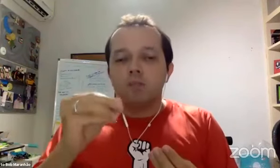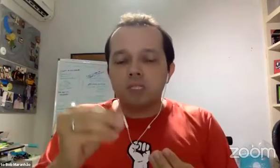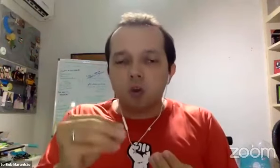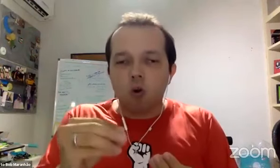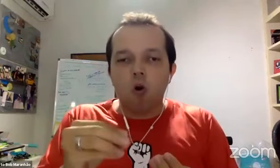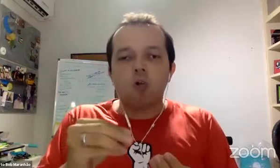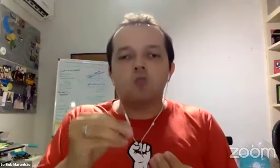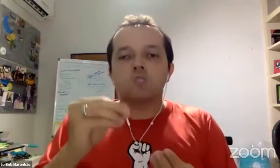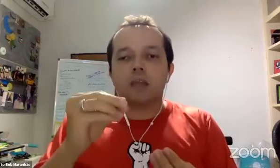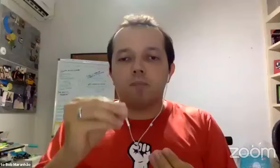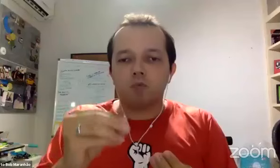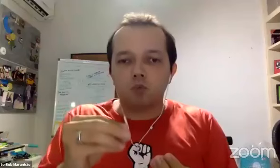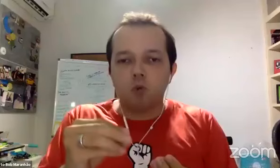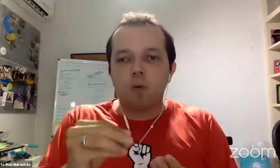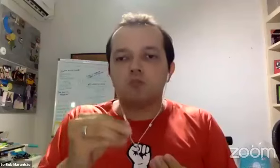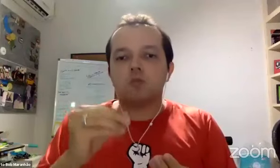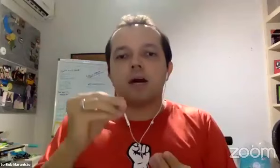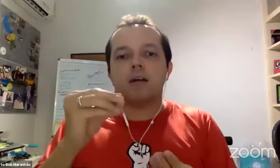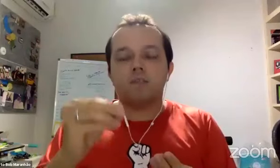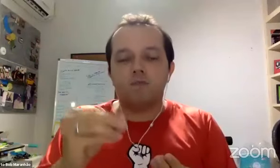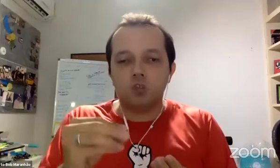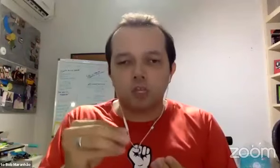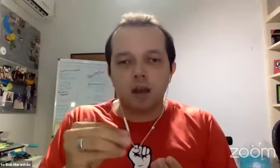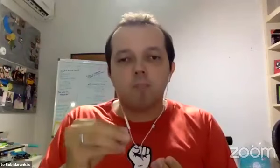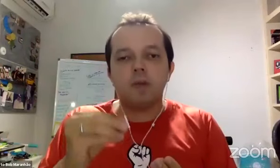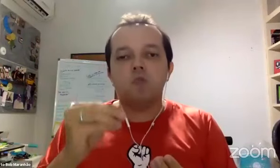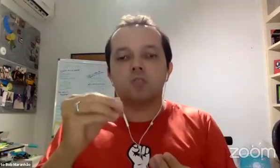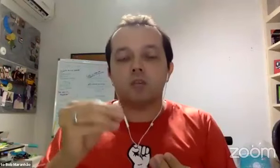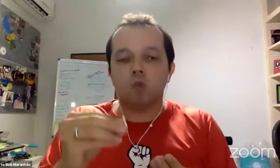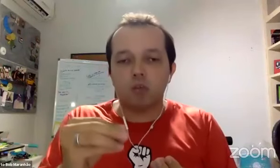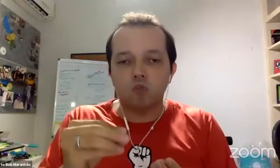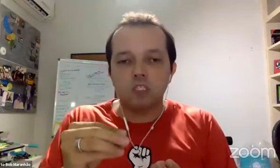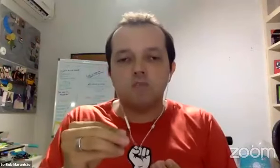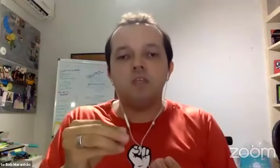como psicólogos, terapeutas ocupacionais,